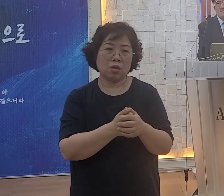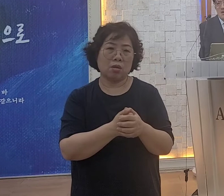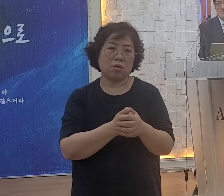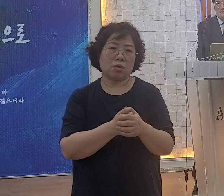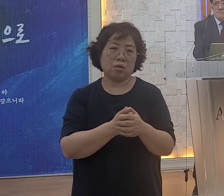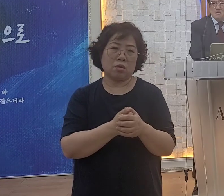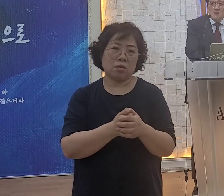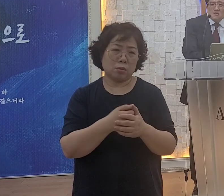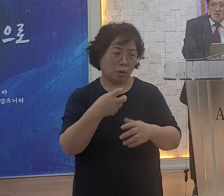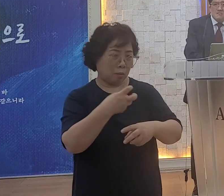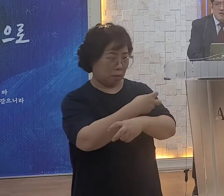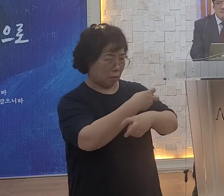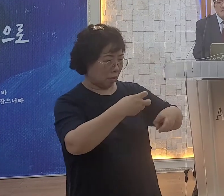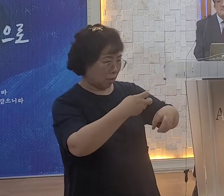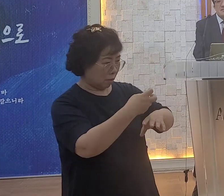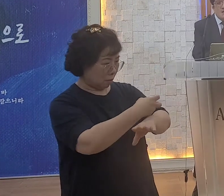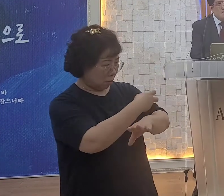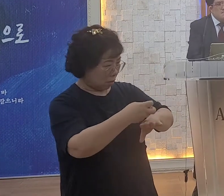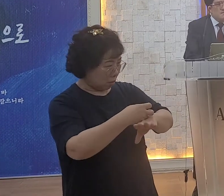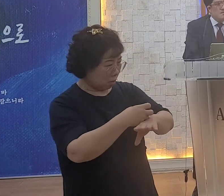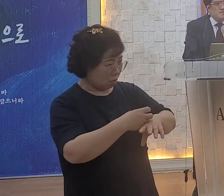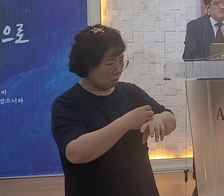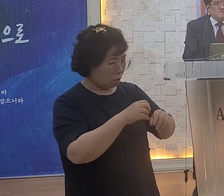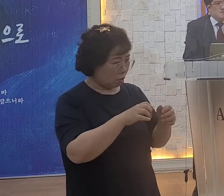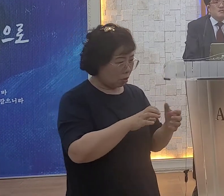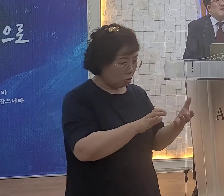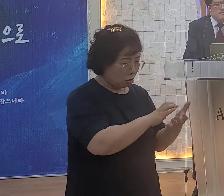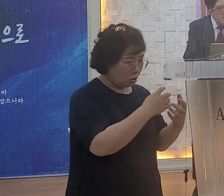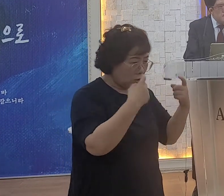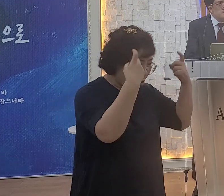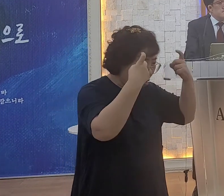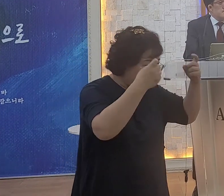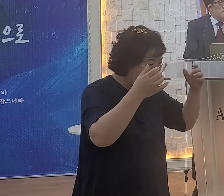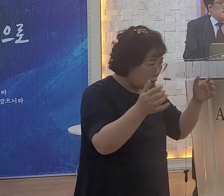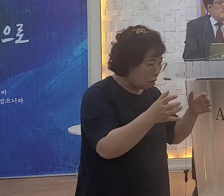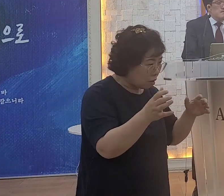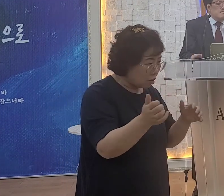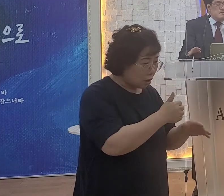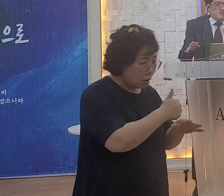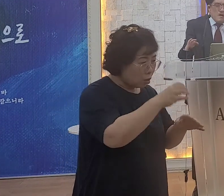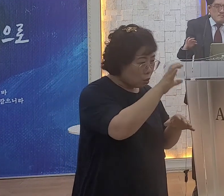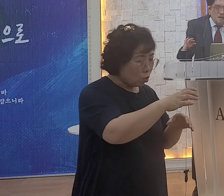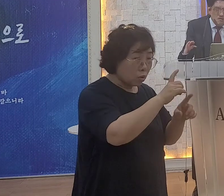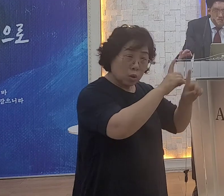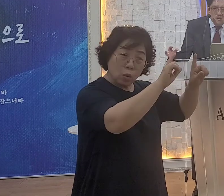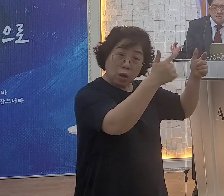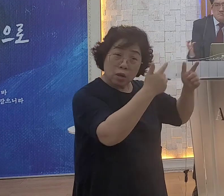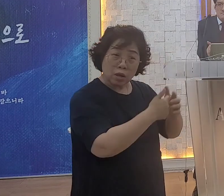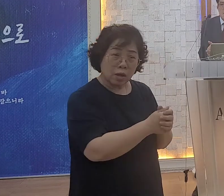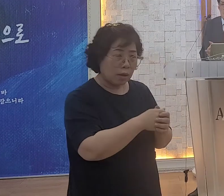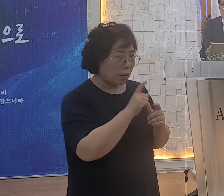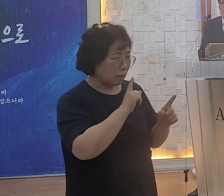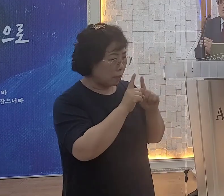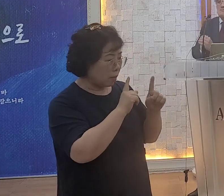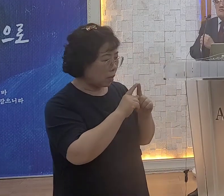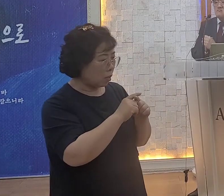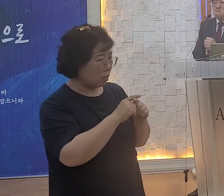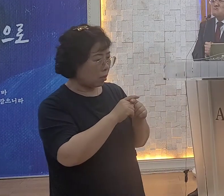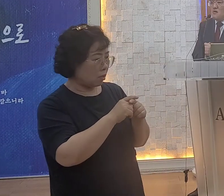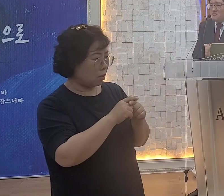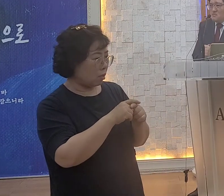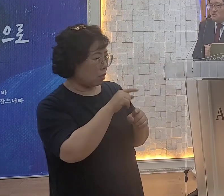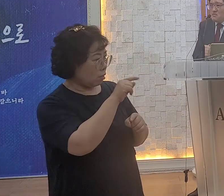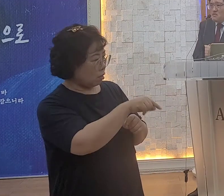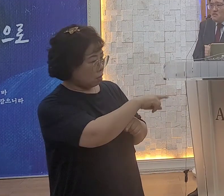뭐 버스 타고 다니고 뭐 자기 마음대로 캠핑 다니고 지옥에서 그런 게 아니란 말이에요. 정말 말로 다 할 수 없는, 근데